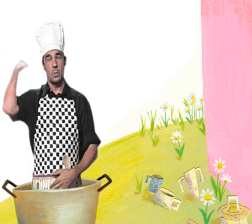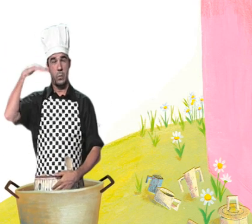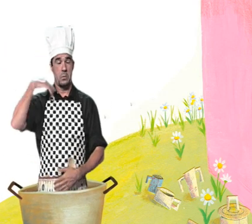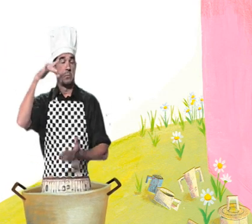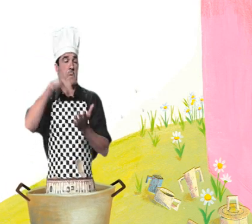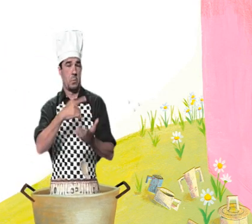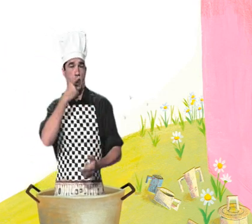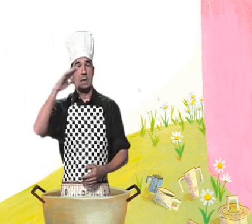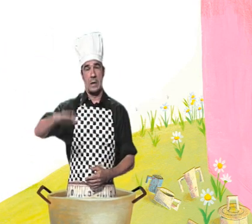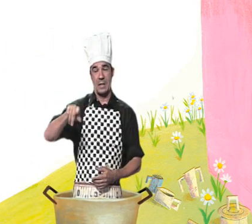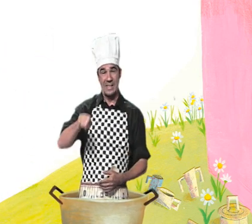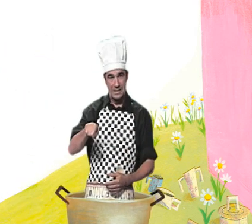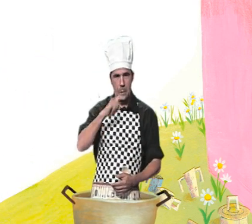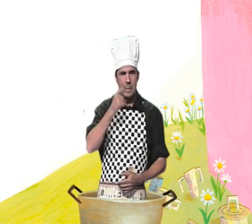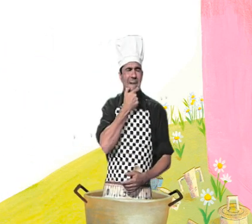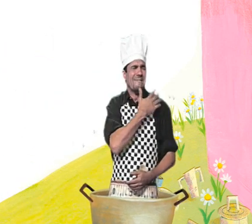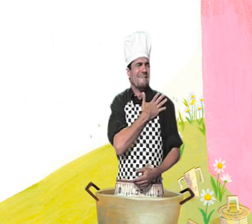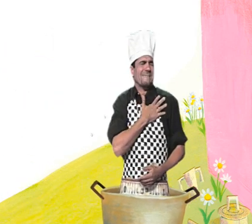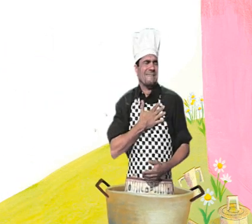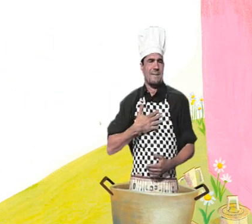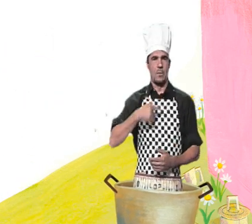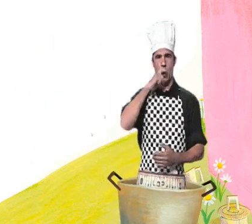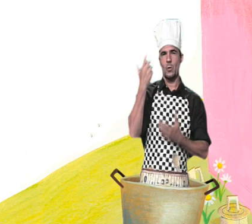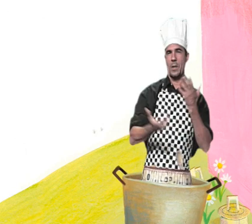Hi havia una vegada un nen que volia ser cuiner.